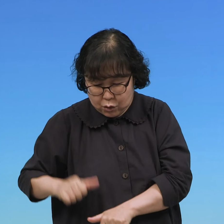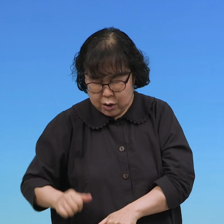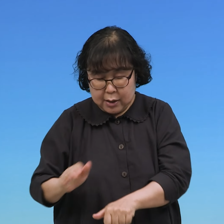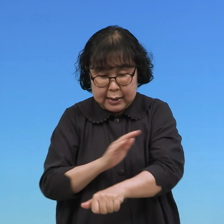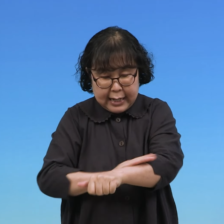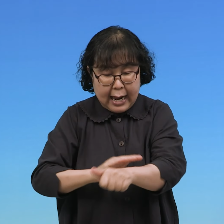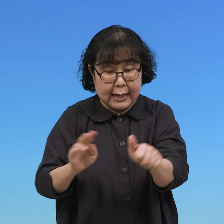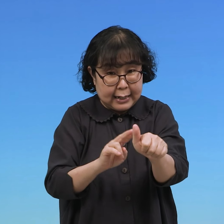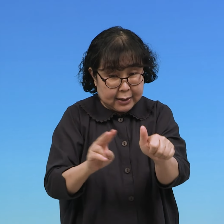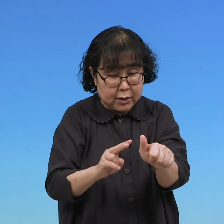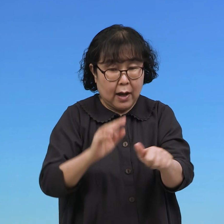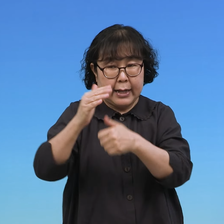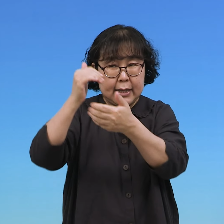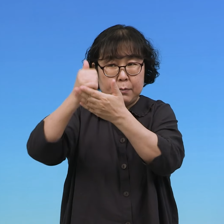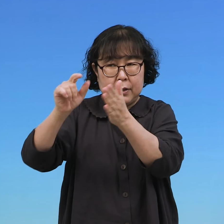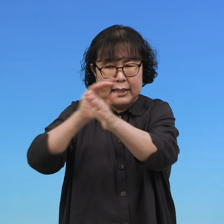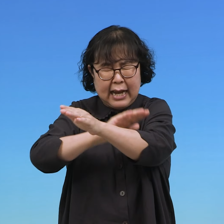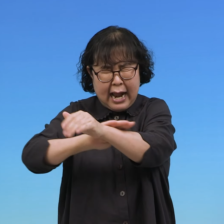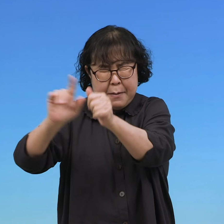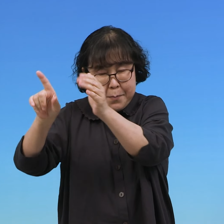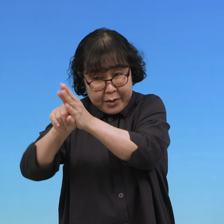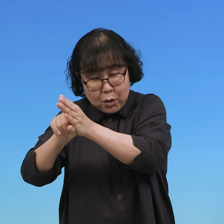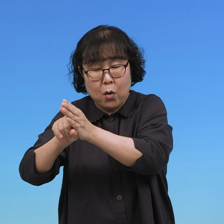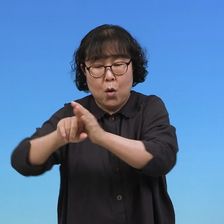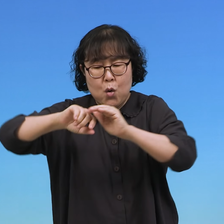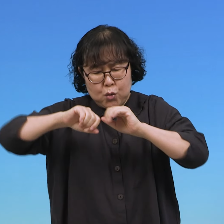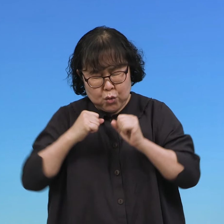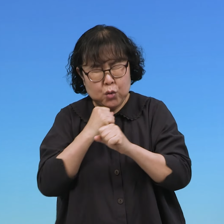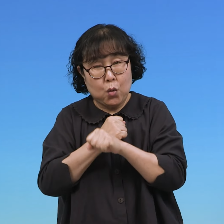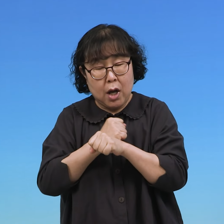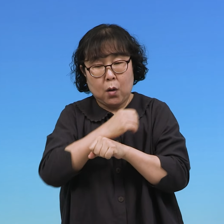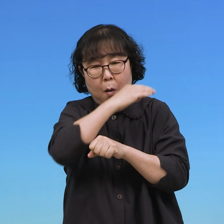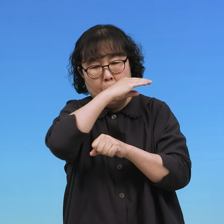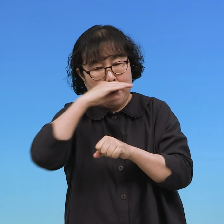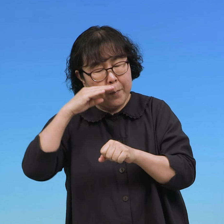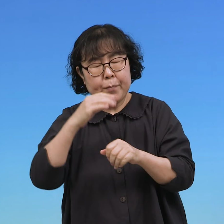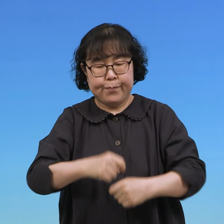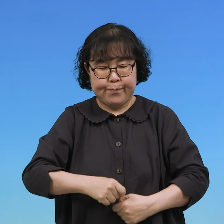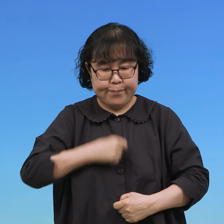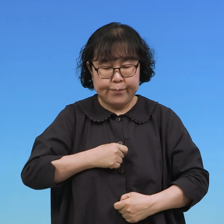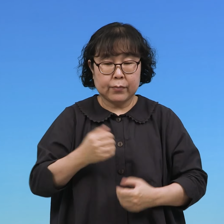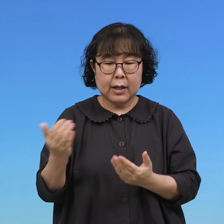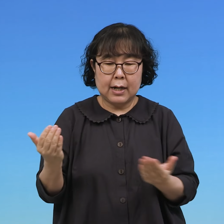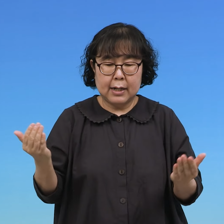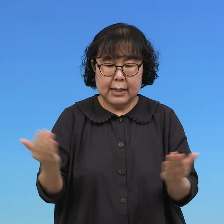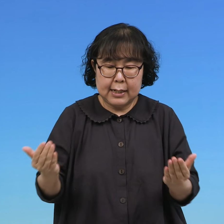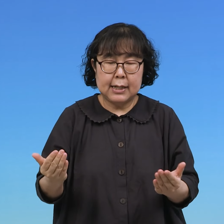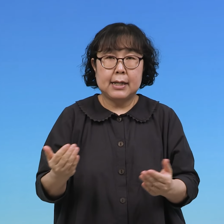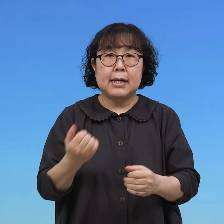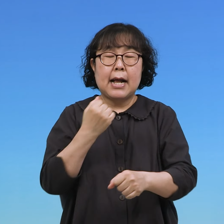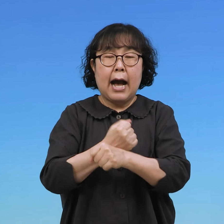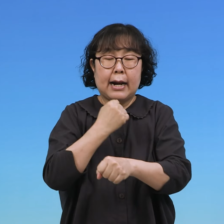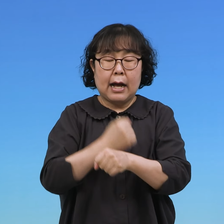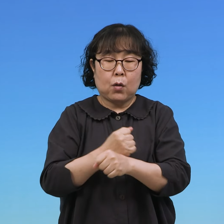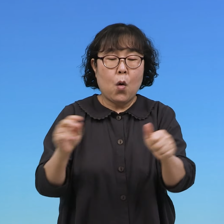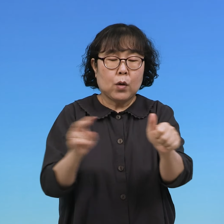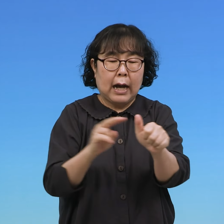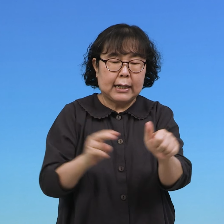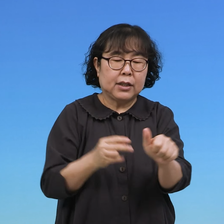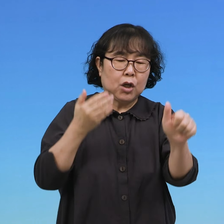가르쳐서 나에게 순종하게 하고 또 옳고 바른 일을 하도록 가르치라는 뜻에서 한 것이다.